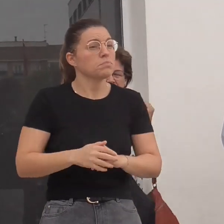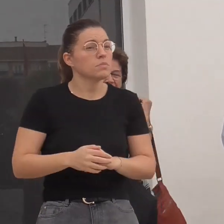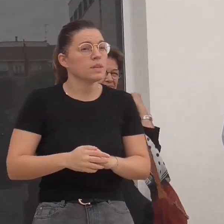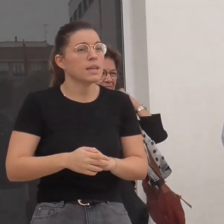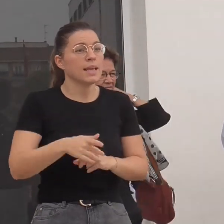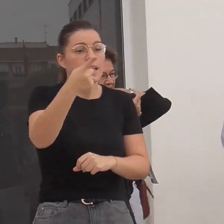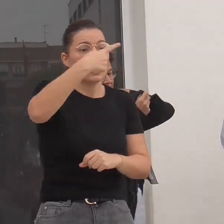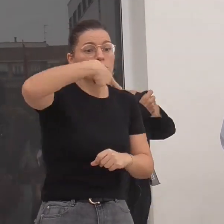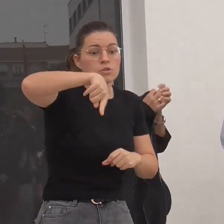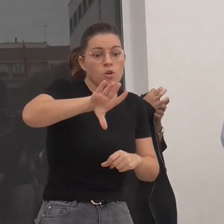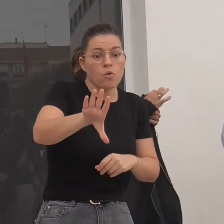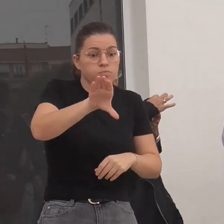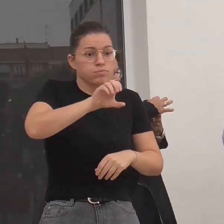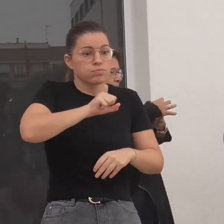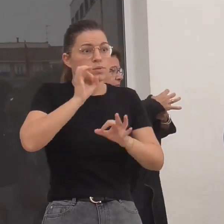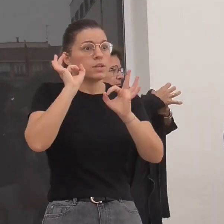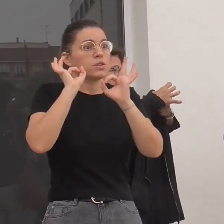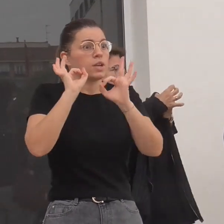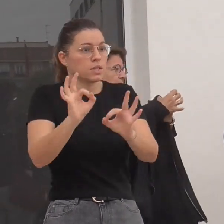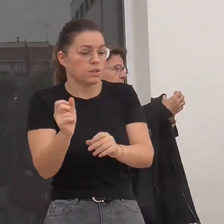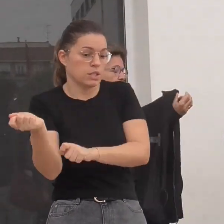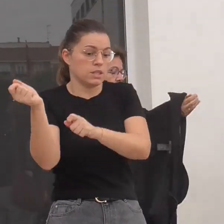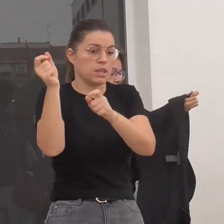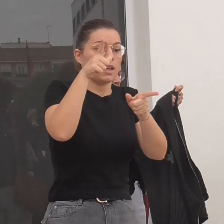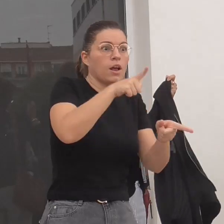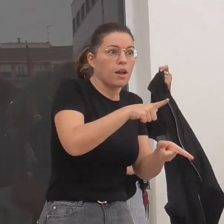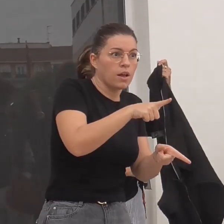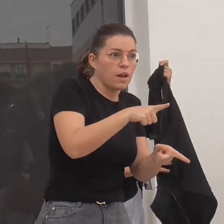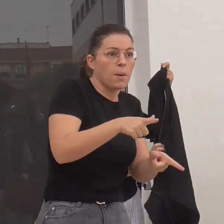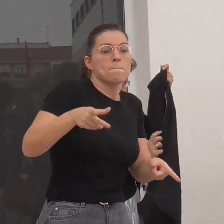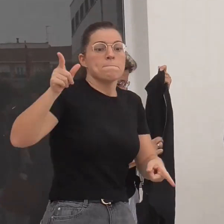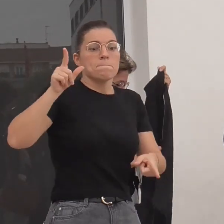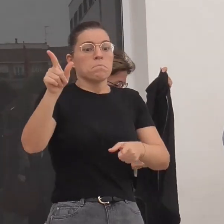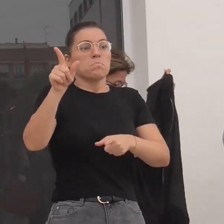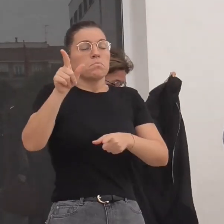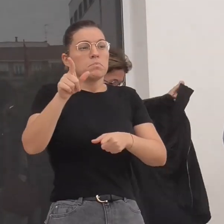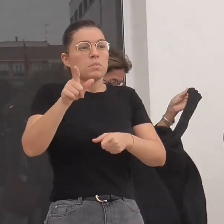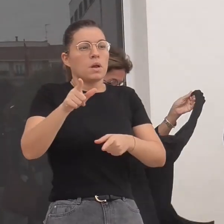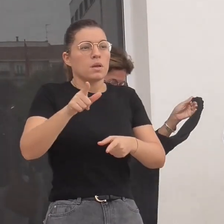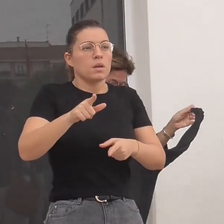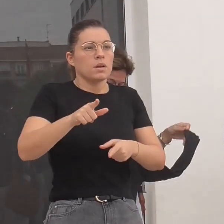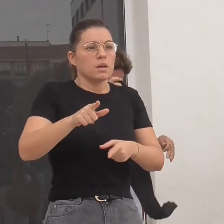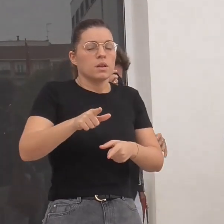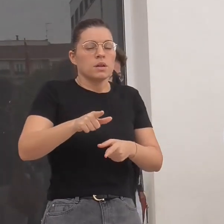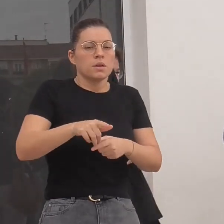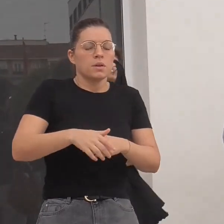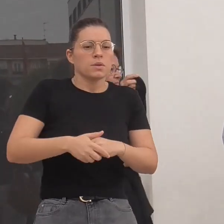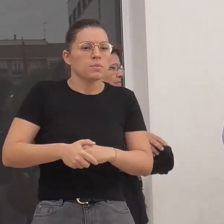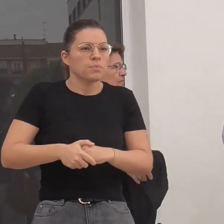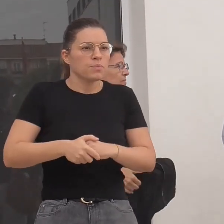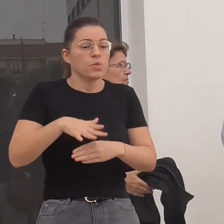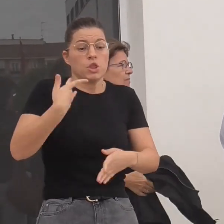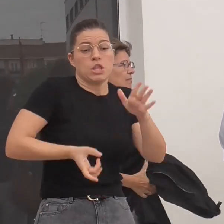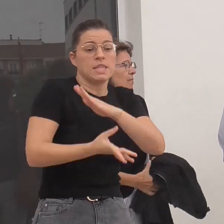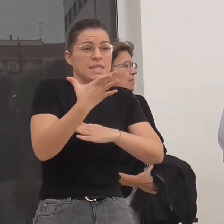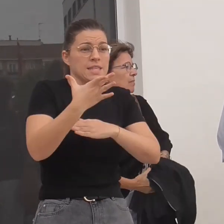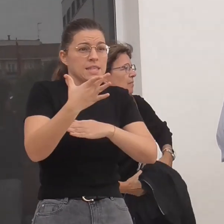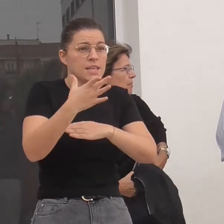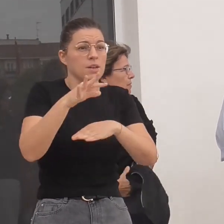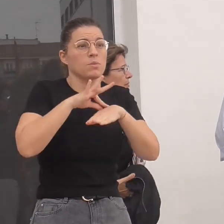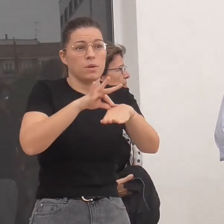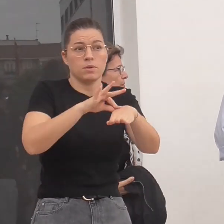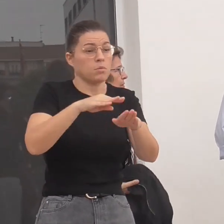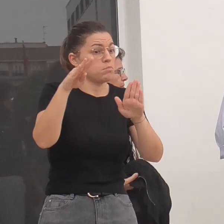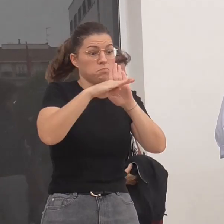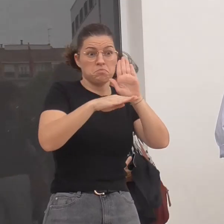que ellos lo adquirieron cuando se transfirieron las competencias del Insalud y se creó el Servicio Murciano de Salud. Ese programa de salud no